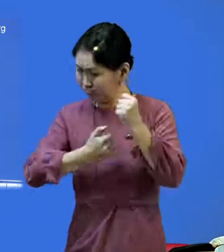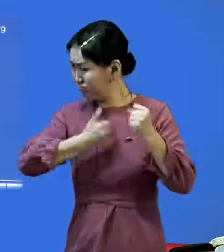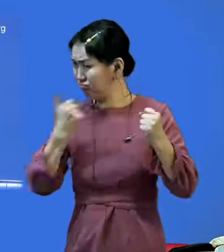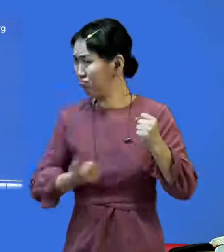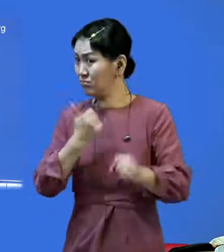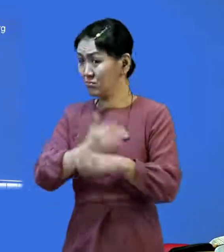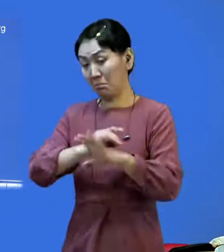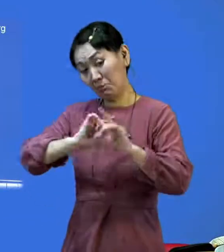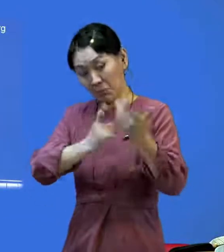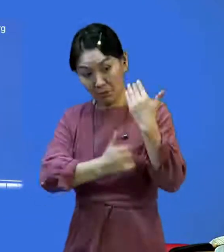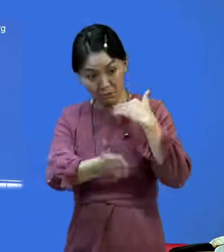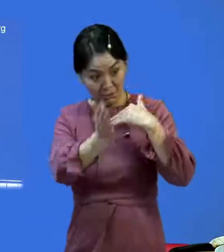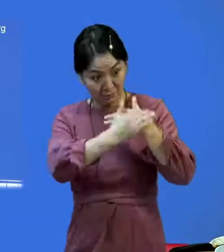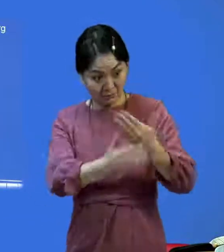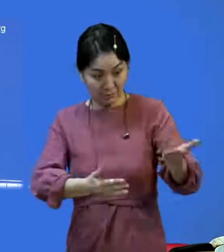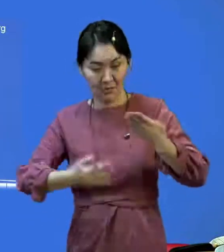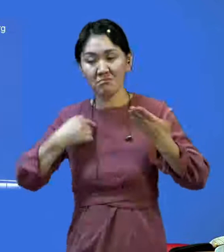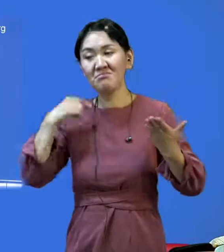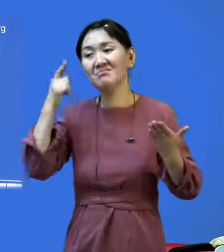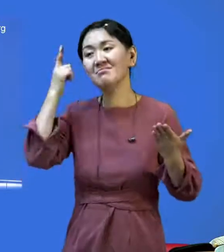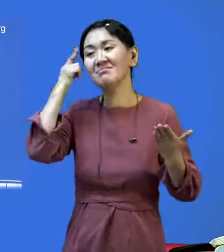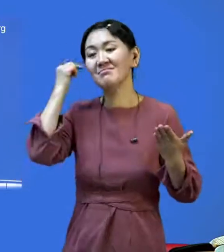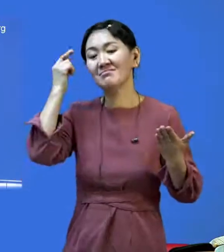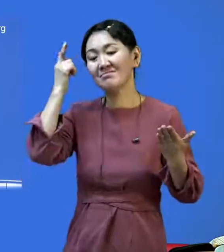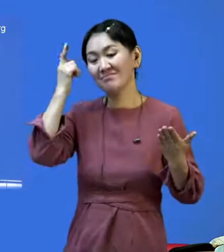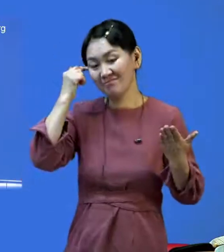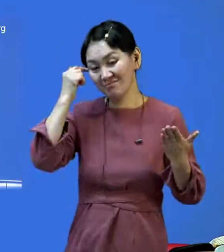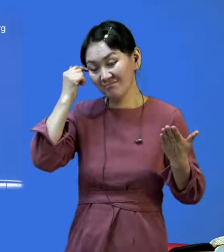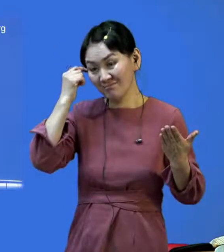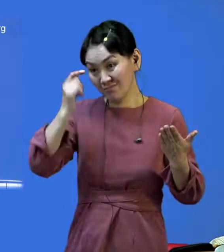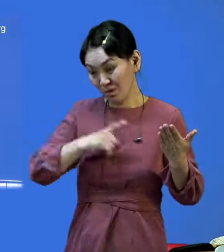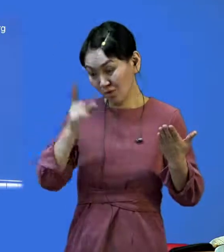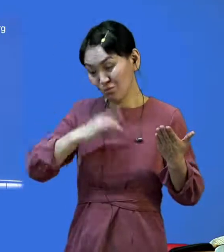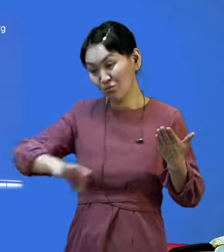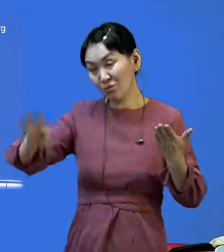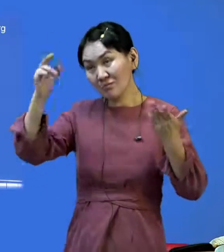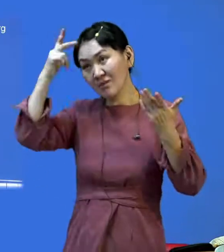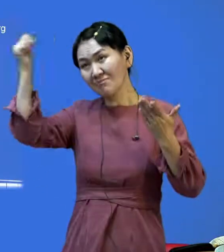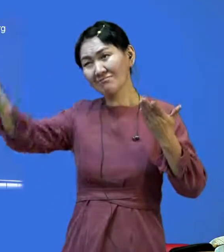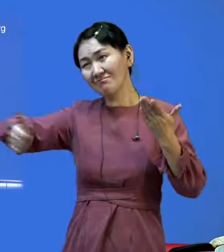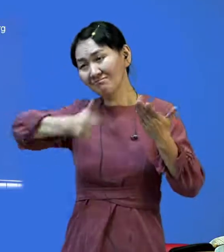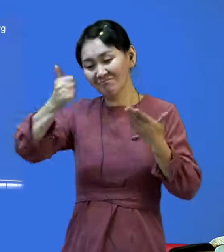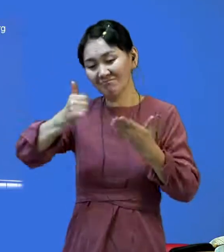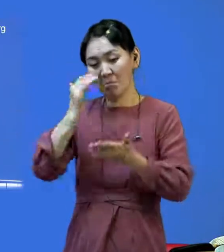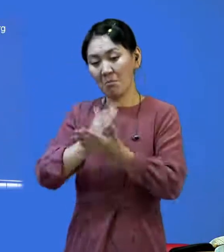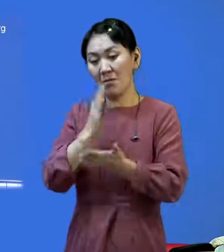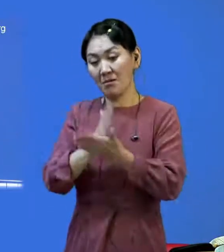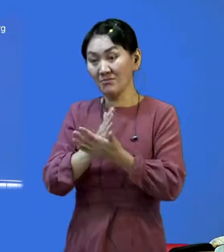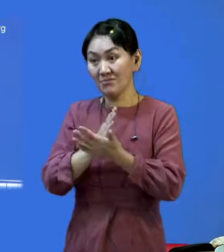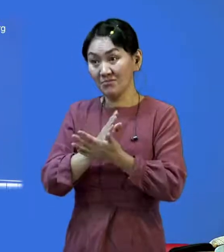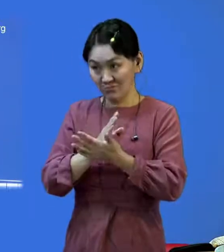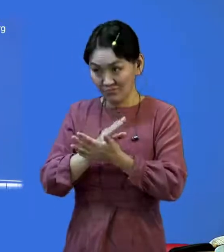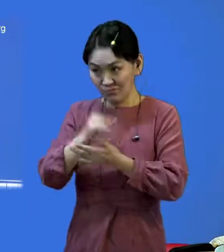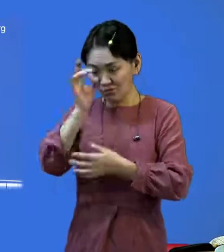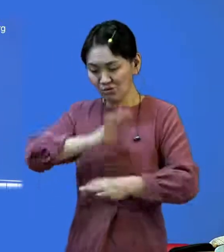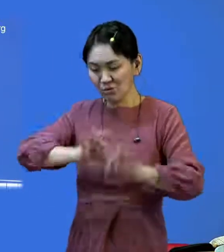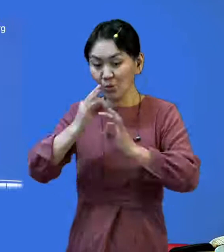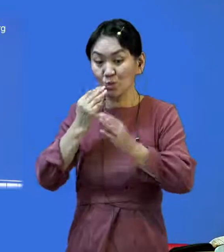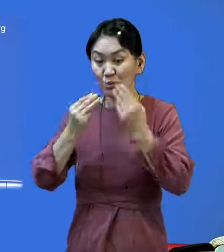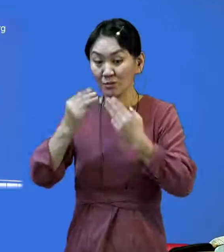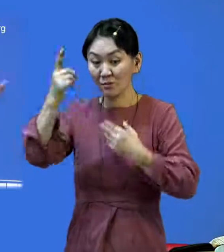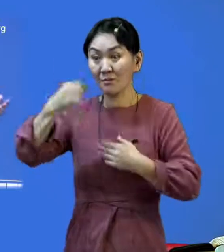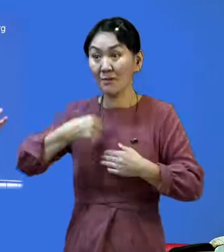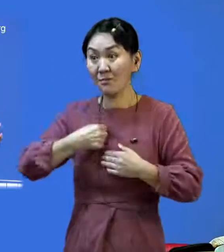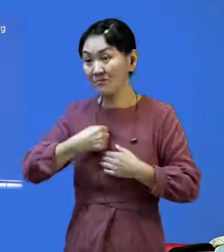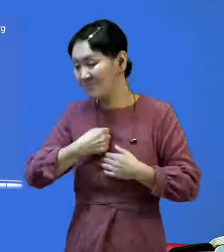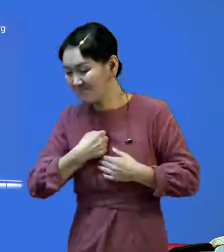Өөрт нь үхэл ойрхон ирчсэн байгааг мэдсэн байна. Өөрт минь зөв байдлын тэтэм зэгэгцэн байна. Зөв чөөгч эзэн намайг